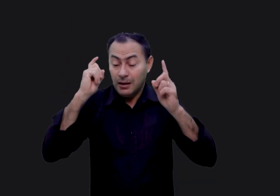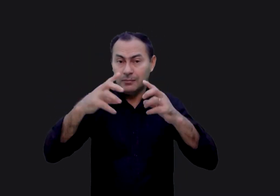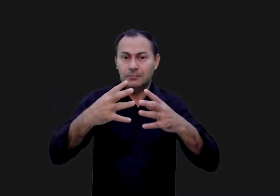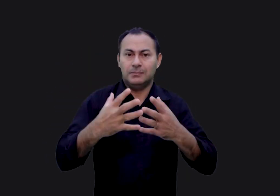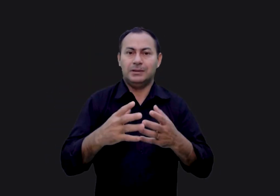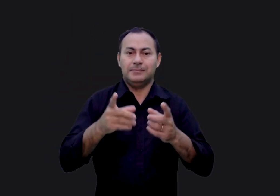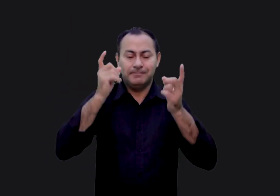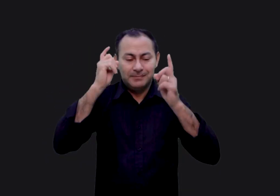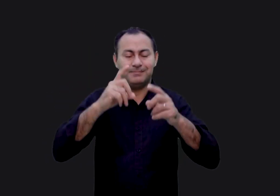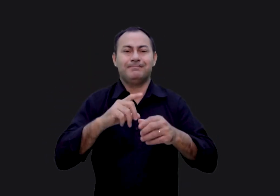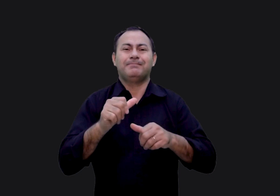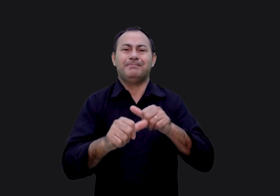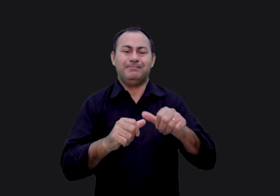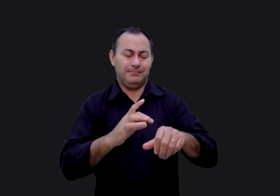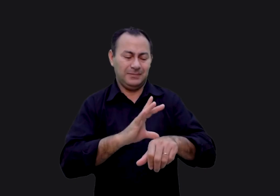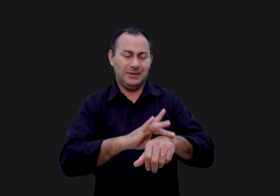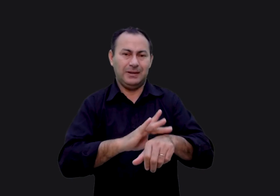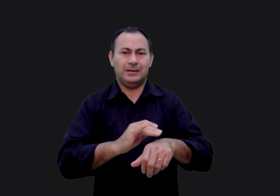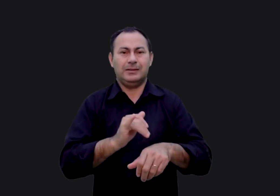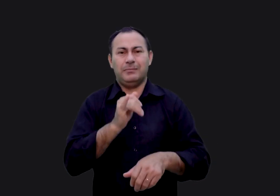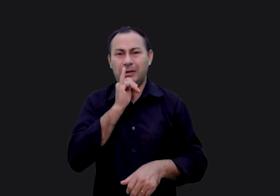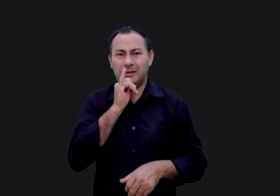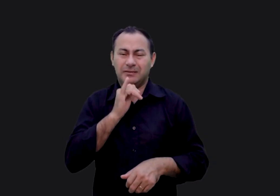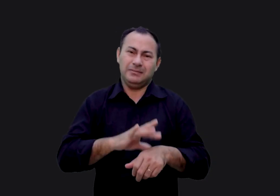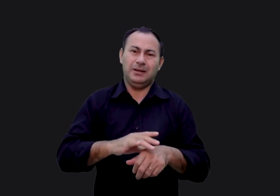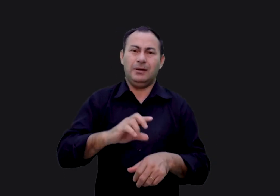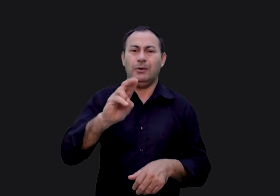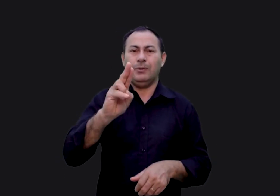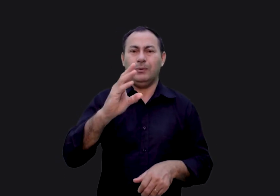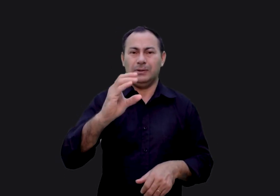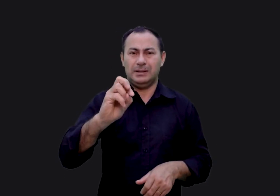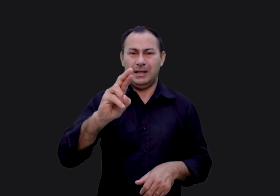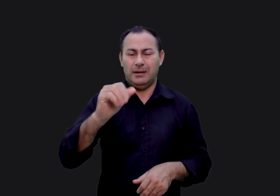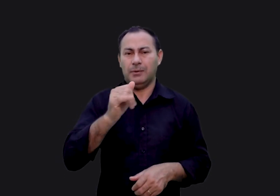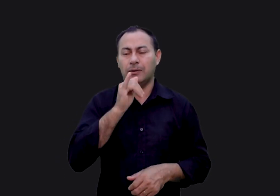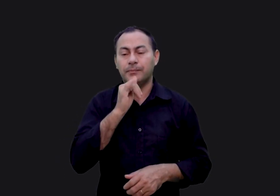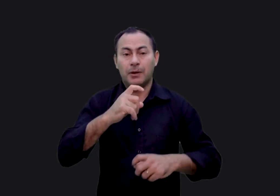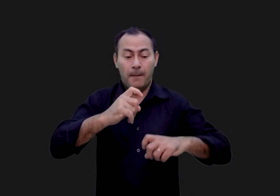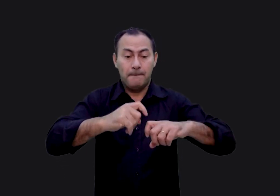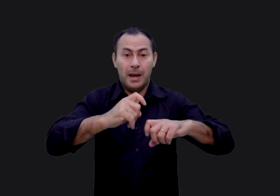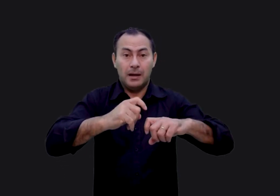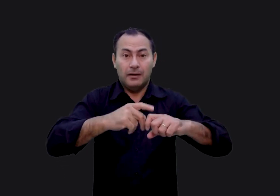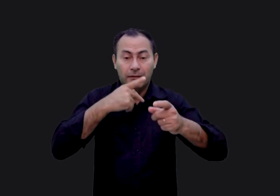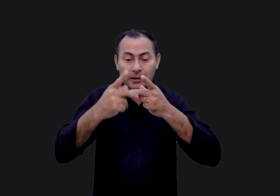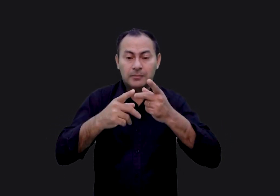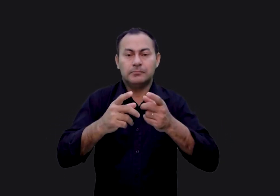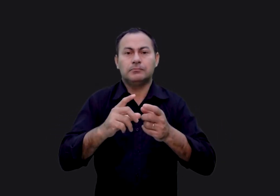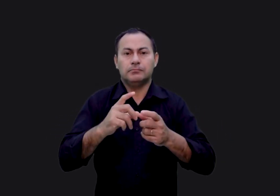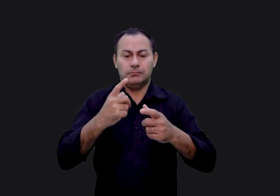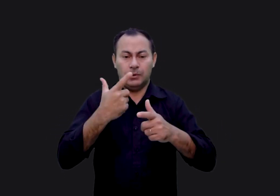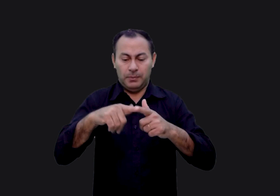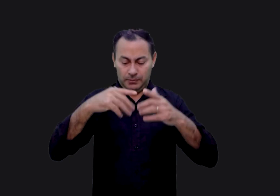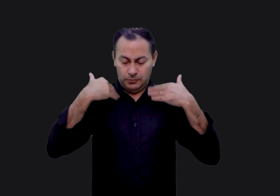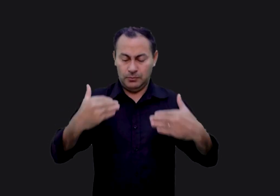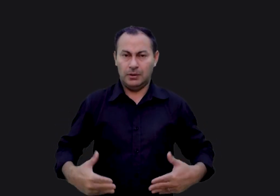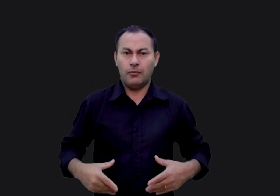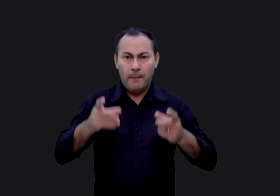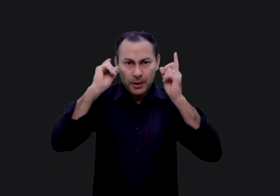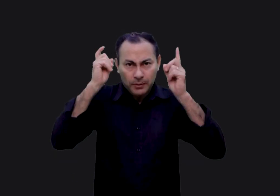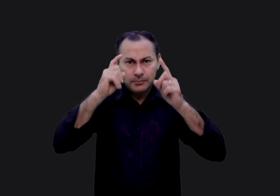preocupação, acabamos doentes, com úlcera, por exemplo. Os médicos dizem que os problemas físicos resultam da preocupação. Não devemos nos